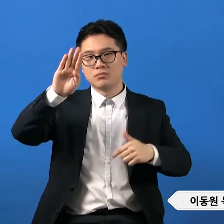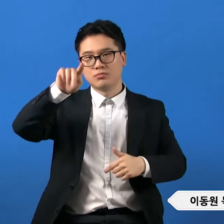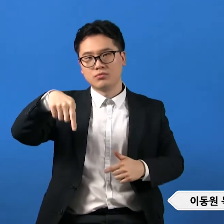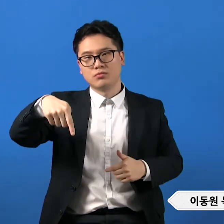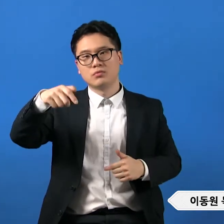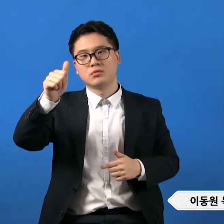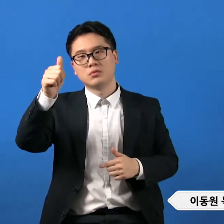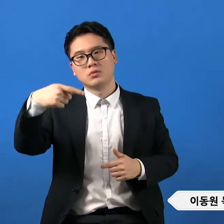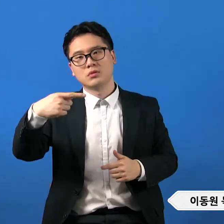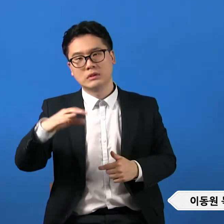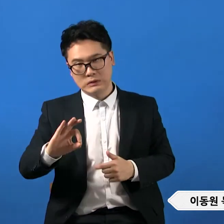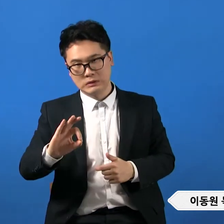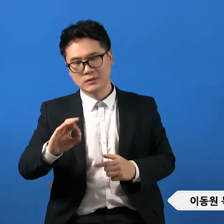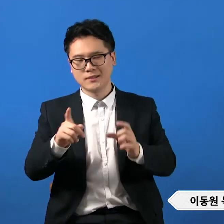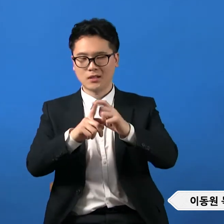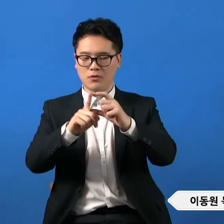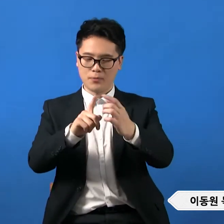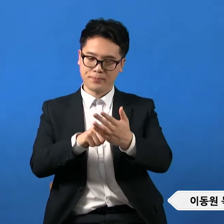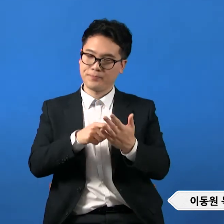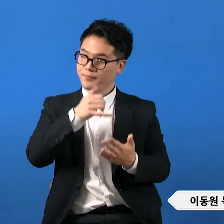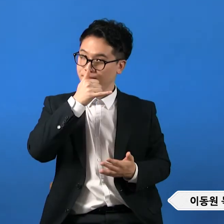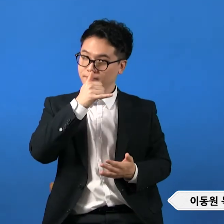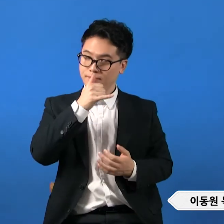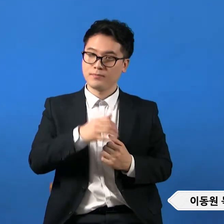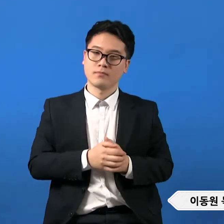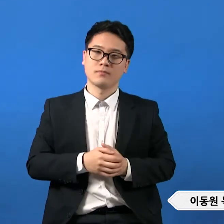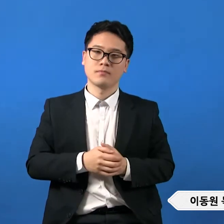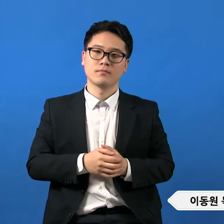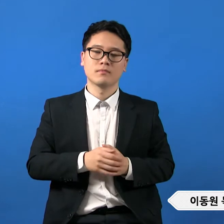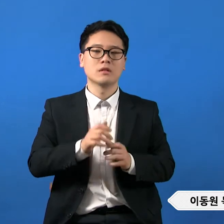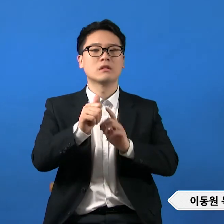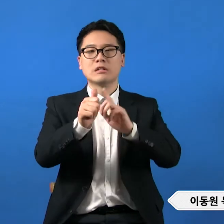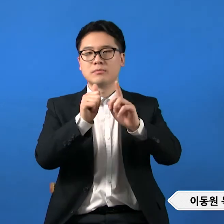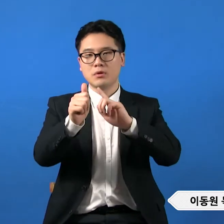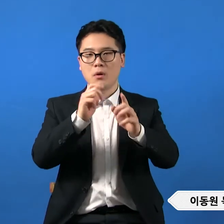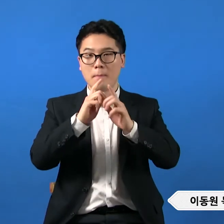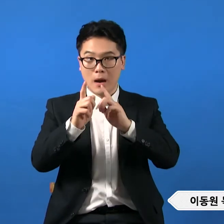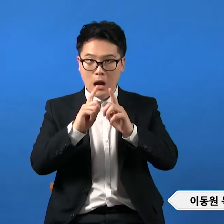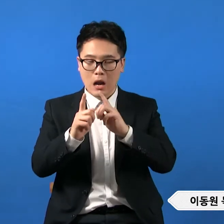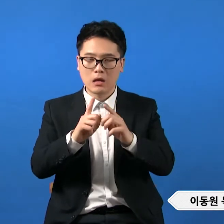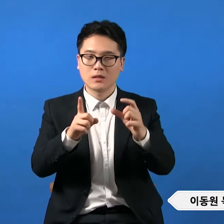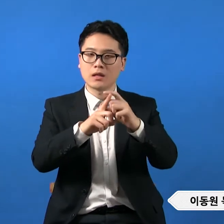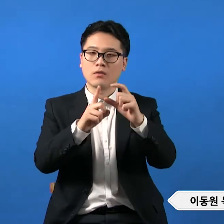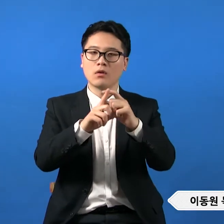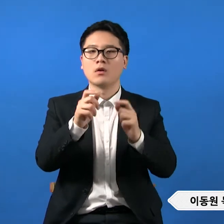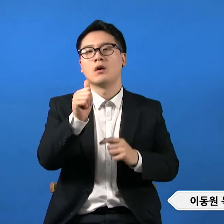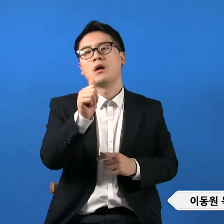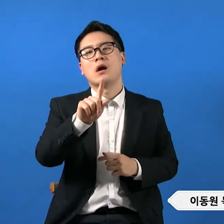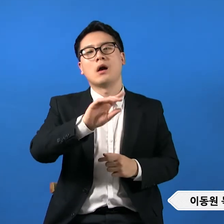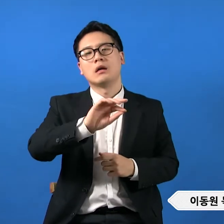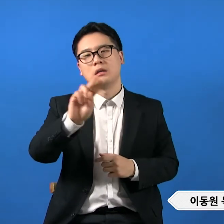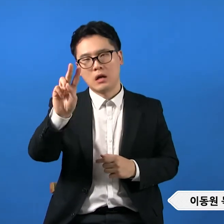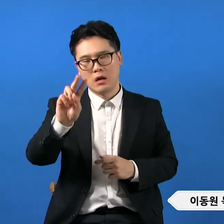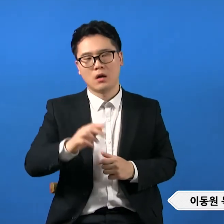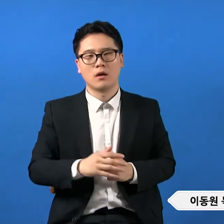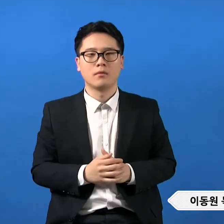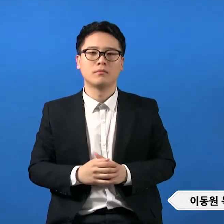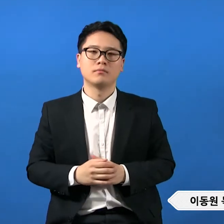부흥하게 하옵소서. 부흥하다는 말이 히브리어로는 하야, 아크야라는